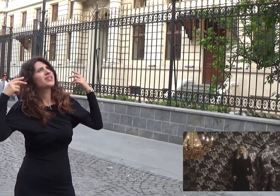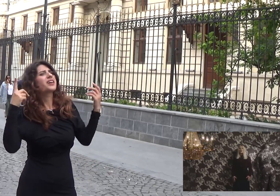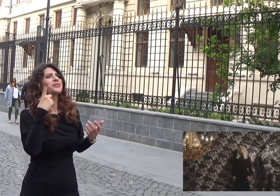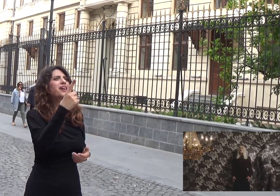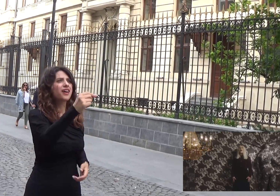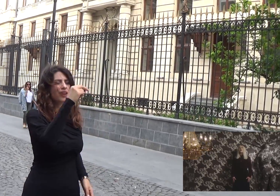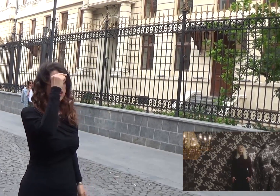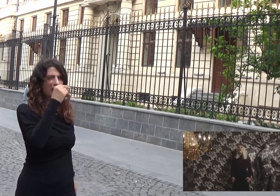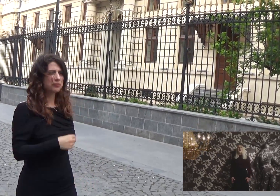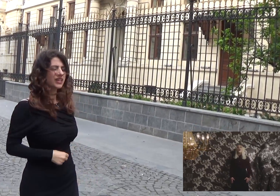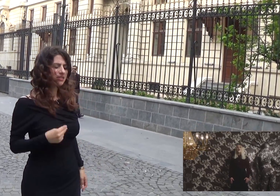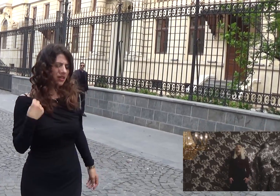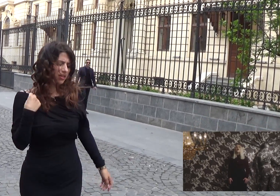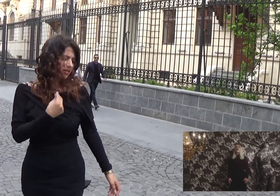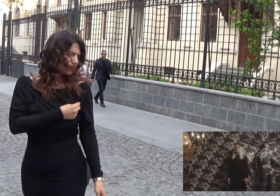ce merge spre a ta.